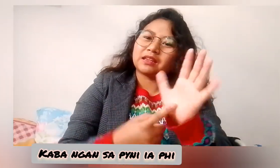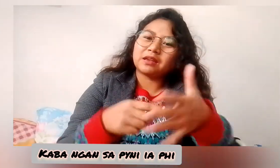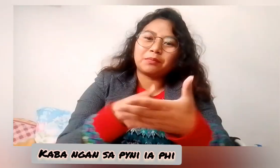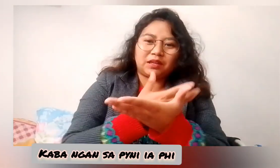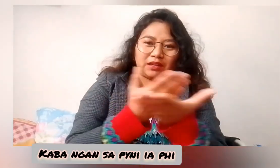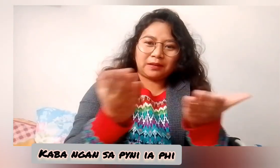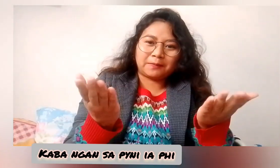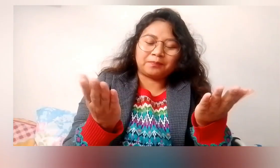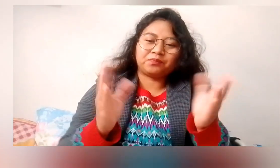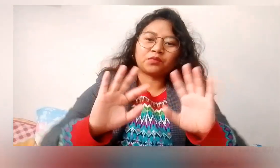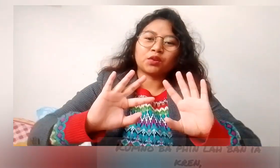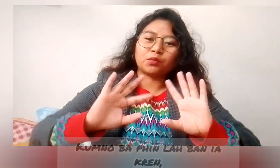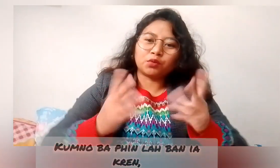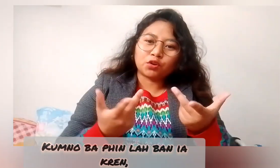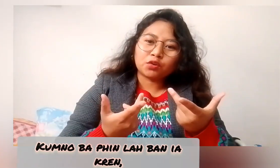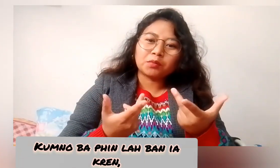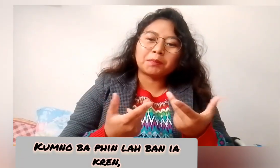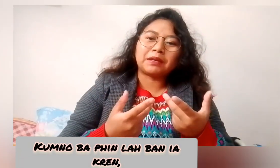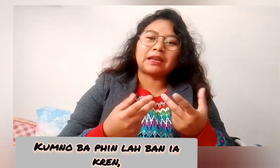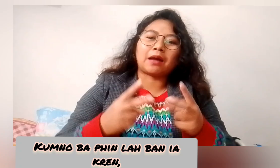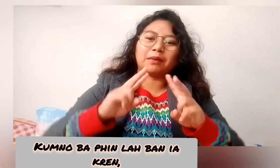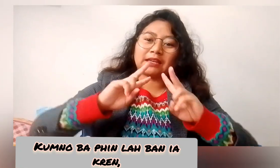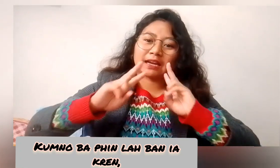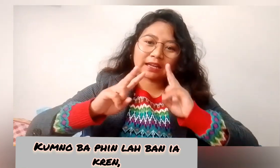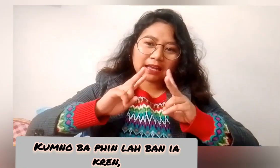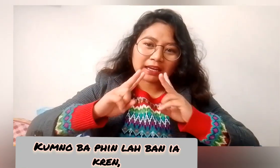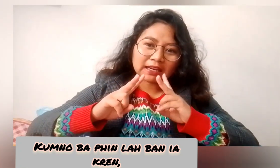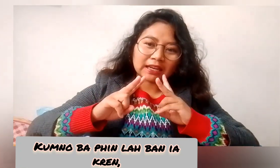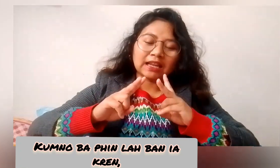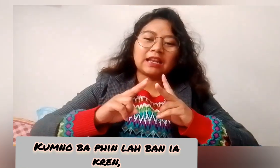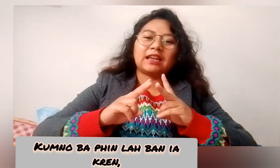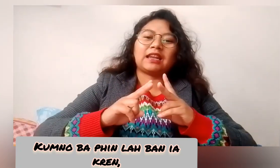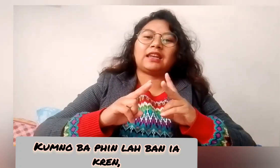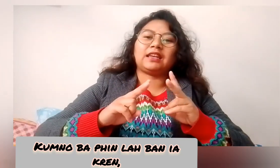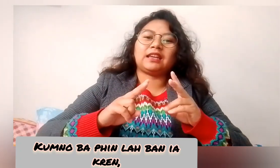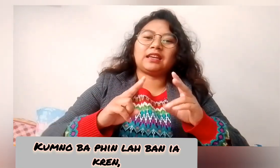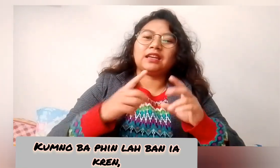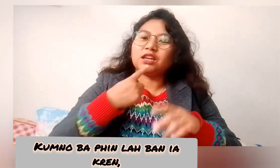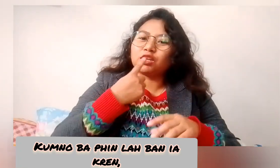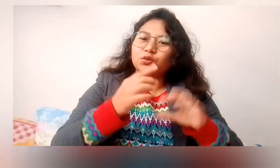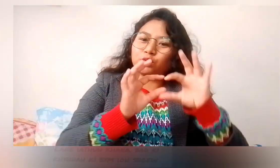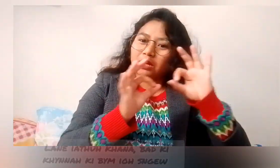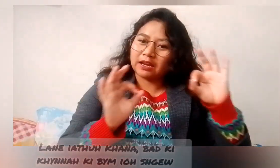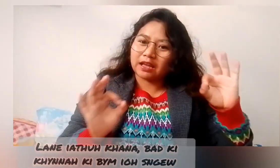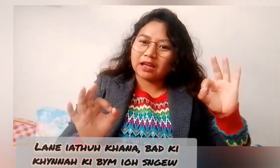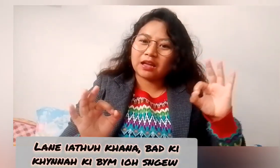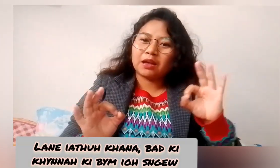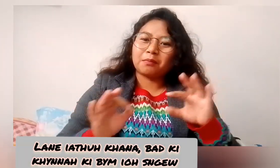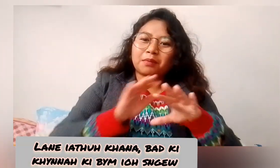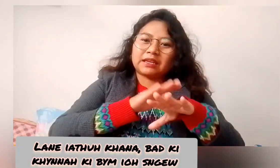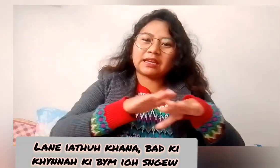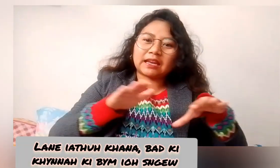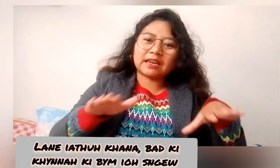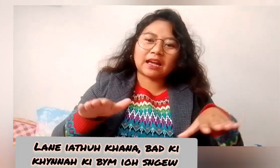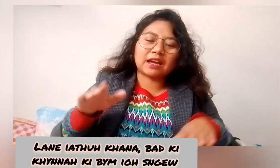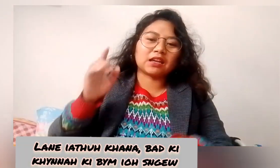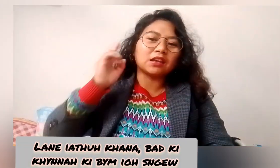span I phi. Kumno papilla panyakren. Ne thu khana pati